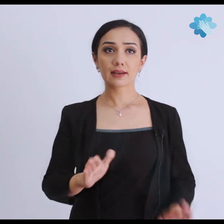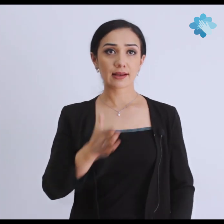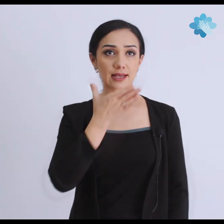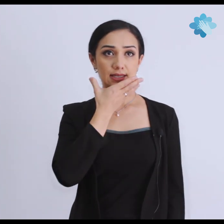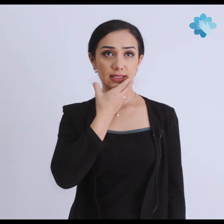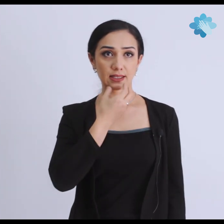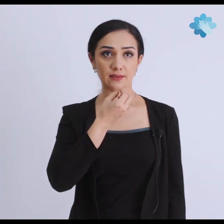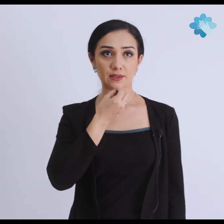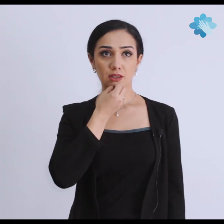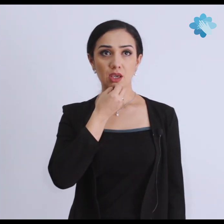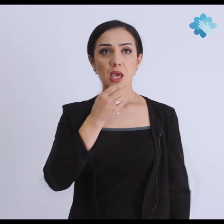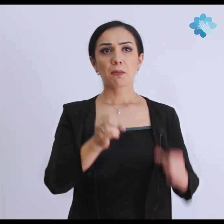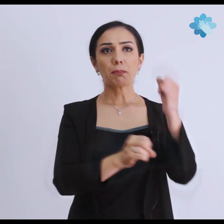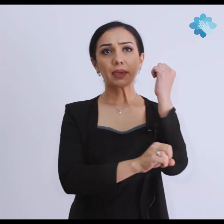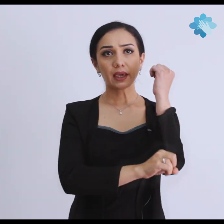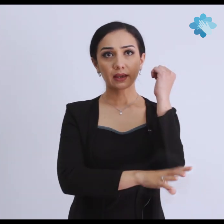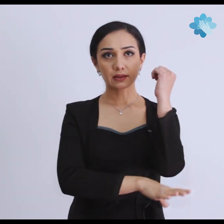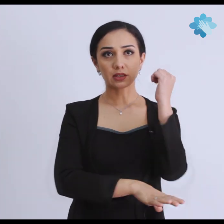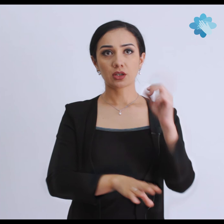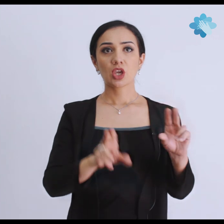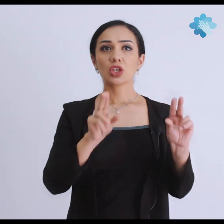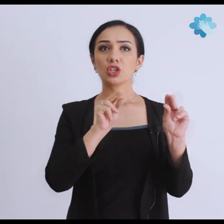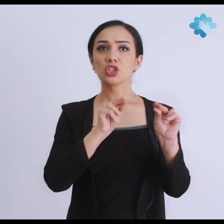некрасивый бедный несчастный